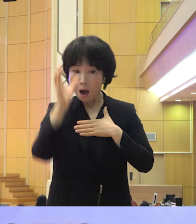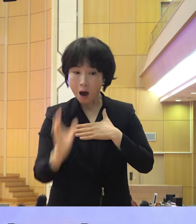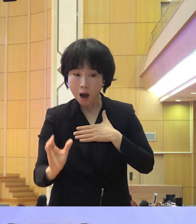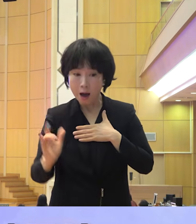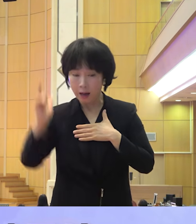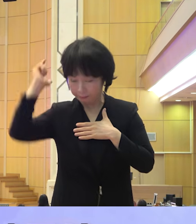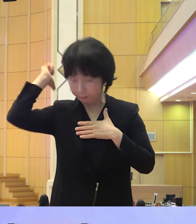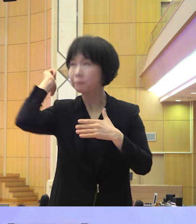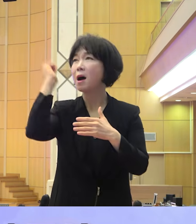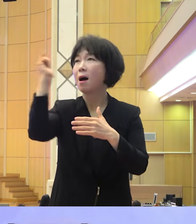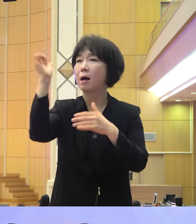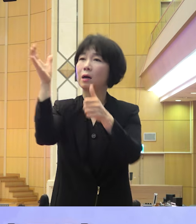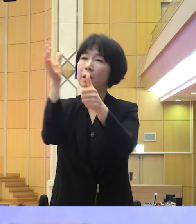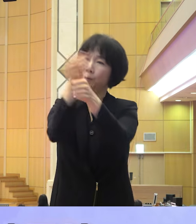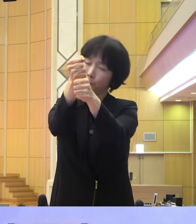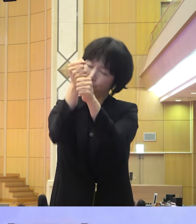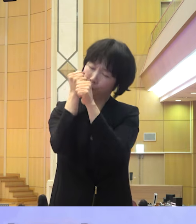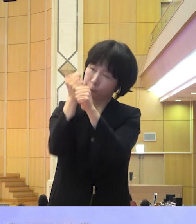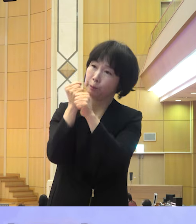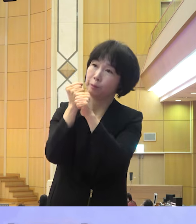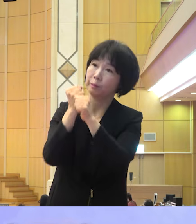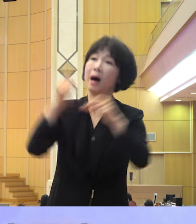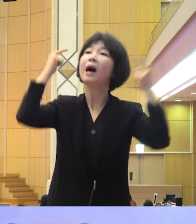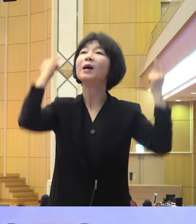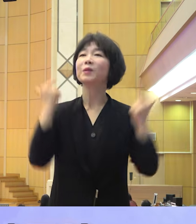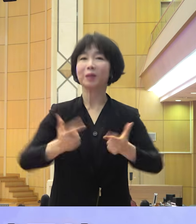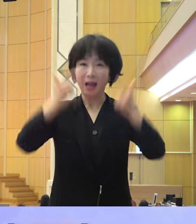십자가 튼튼히 붙잡고